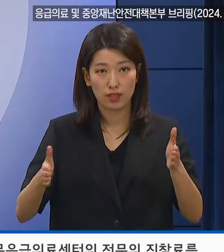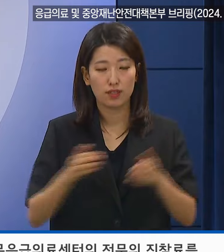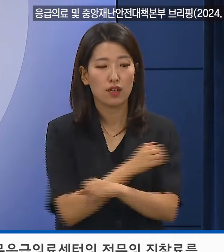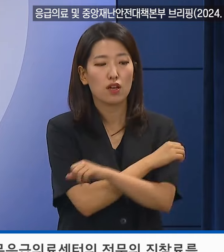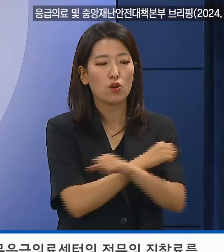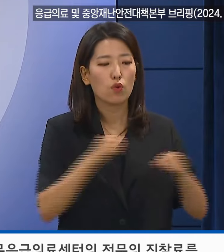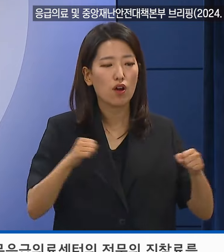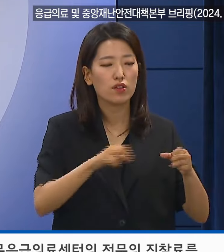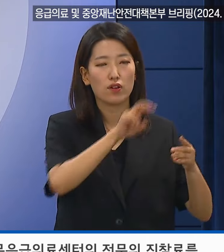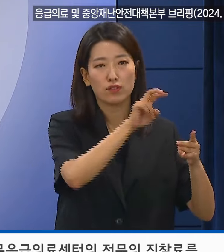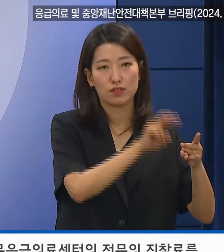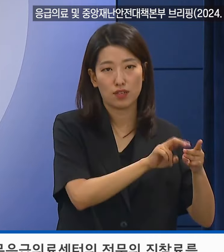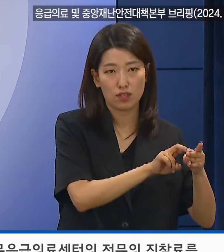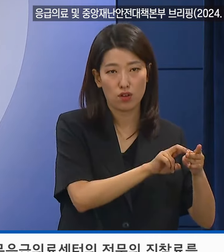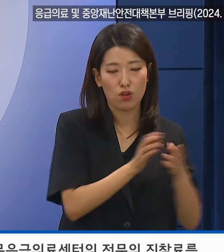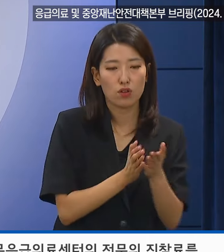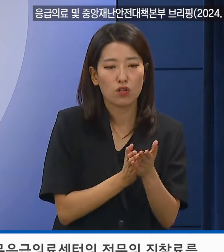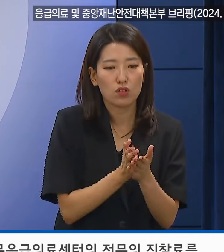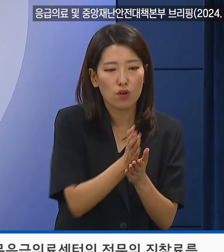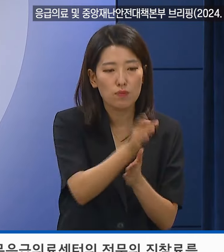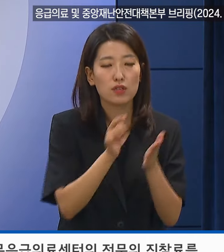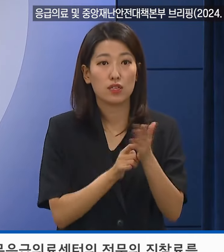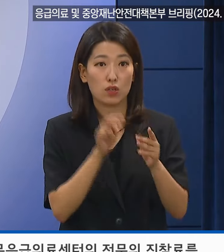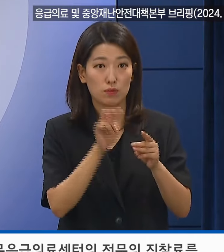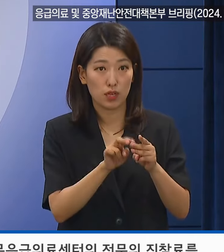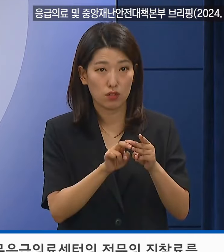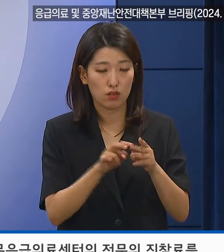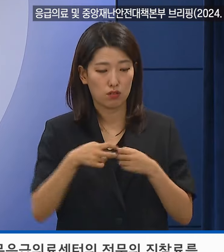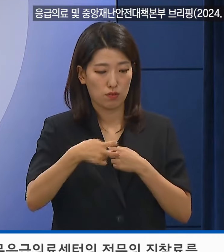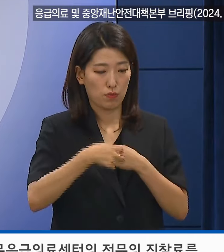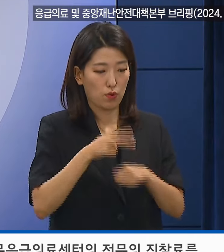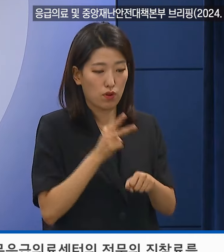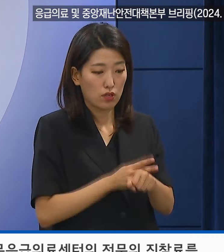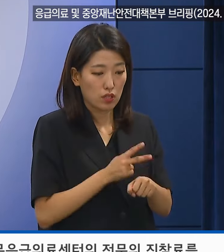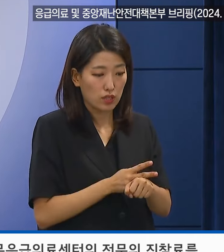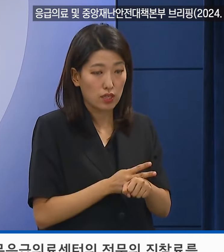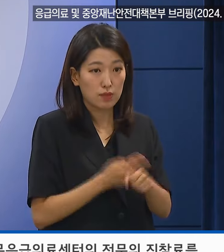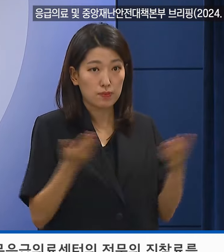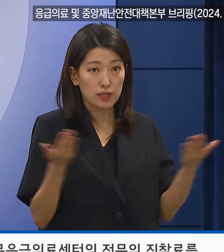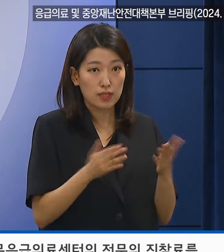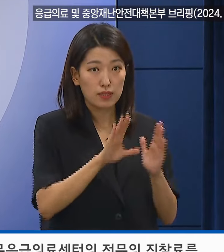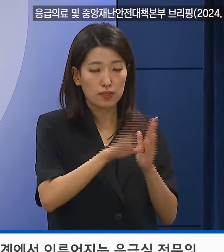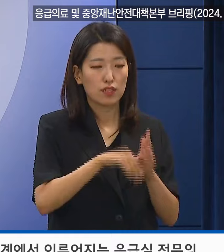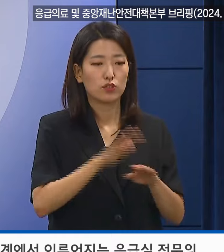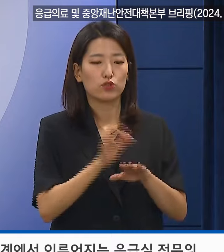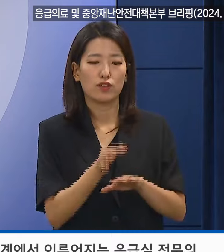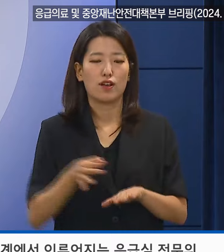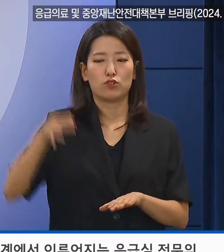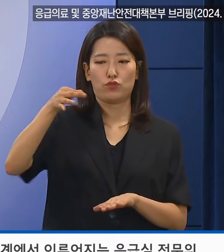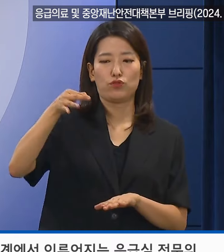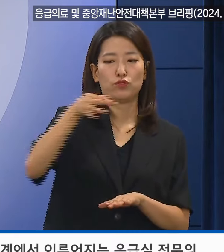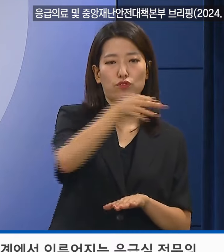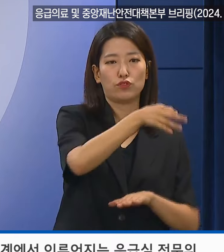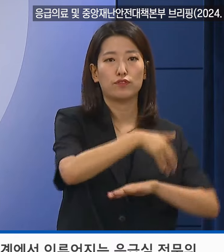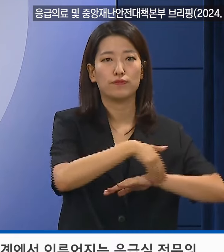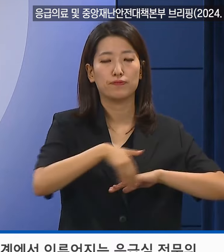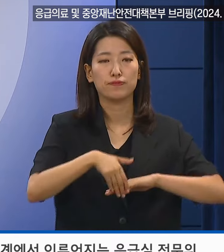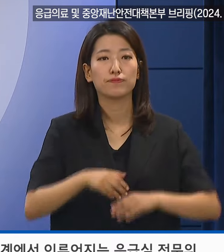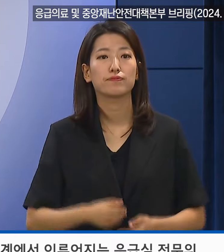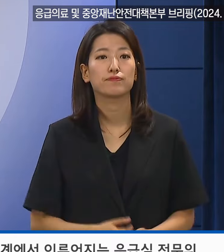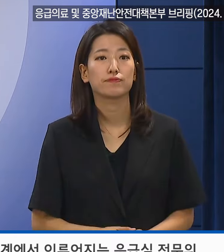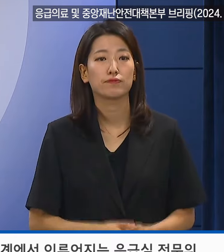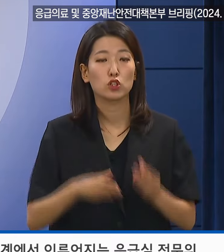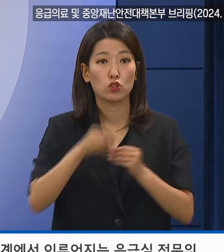권역응급의료센터와 전문응급의료센터의 전문의 진찰료를 추가 인상합니다. 정부는 추석 연휴